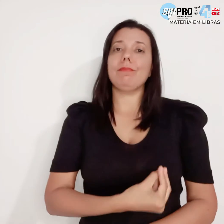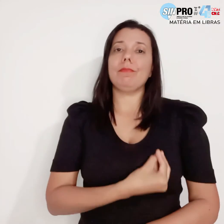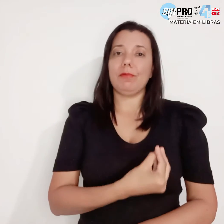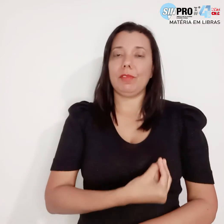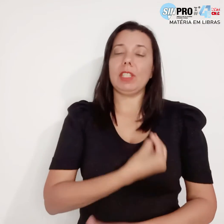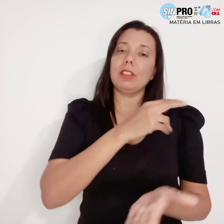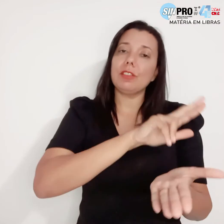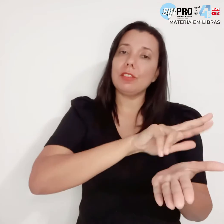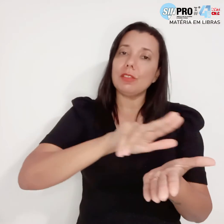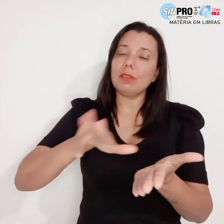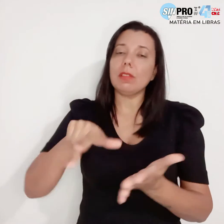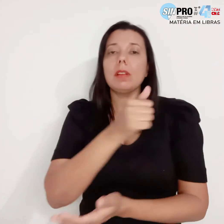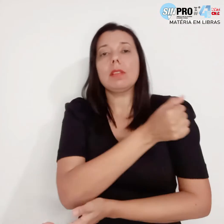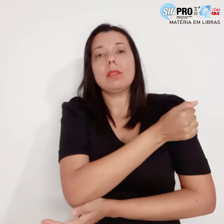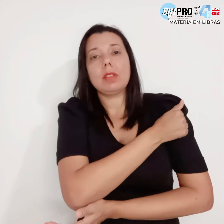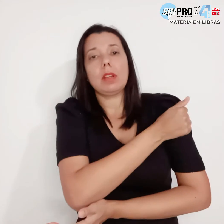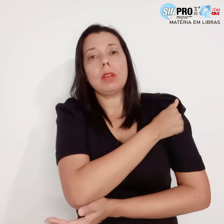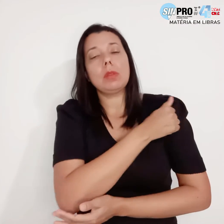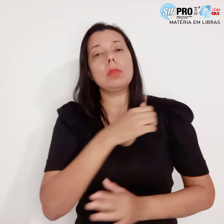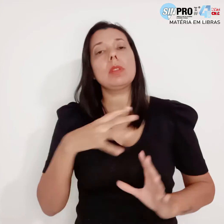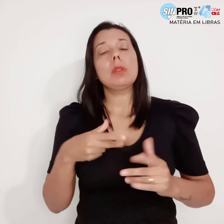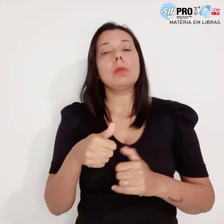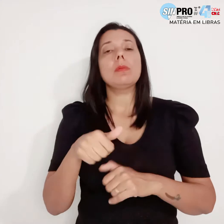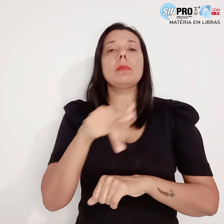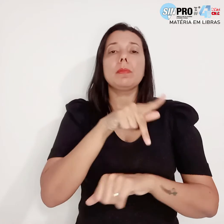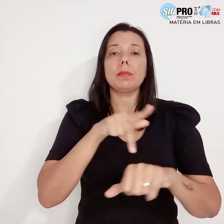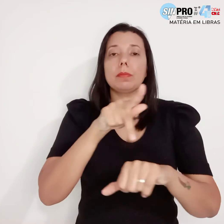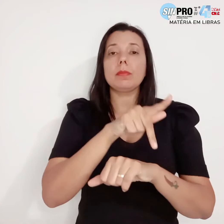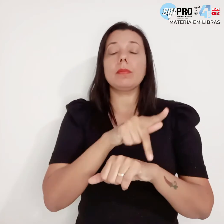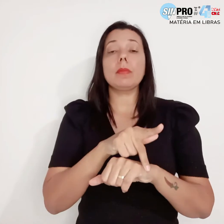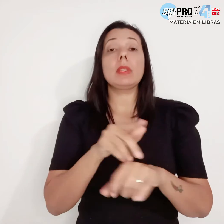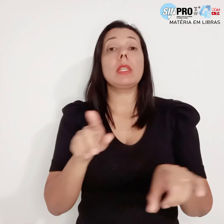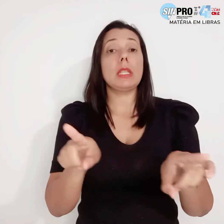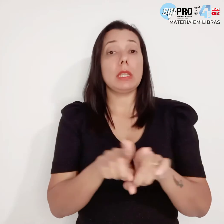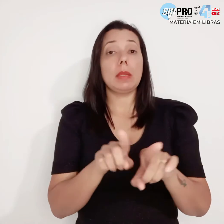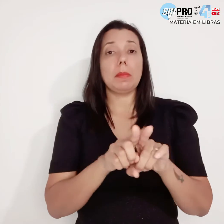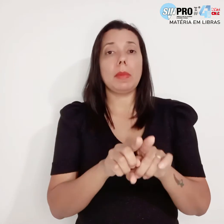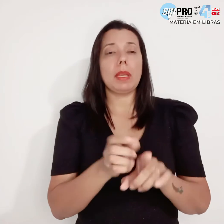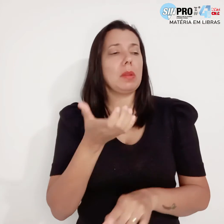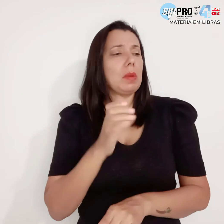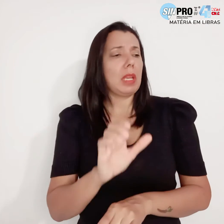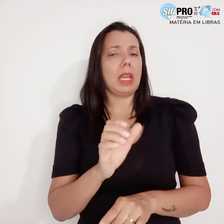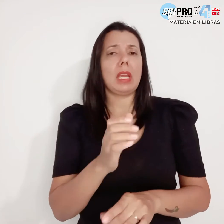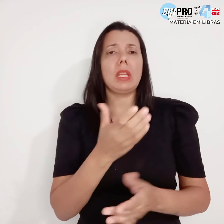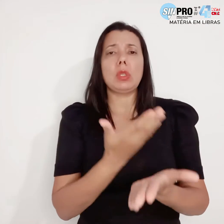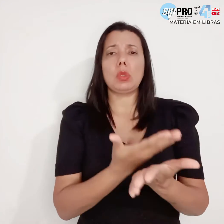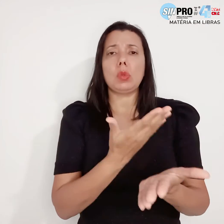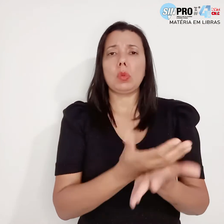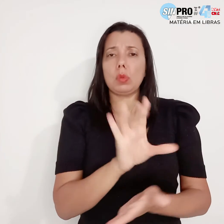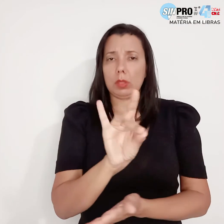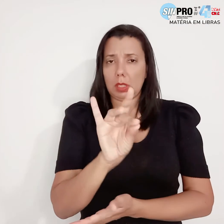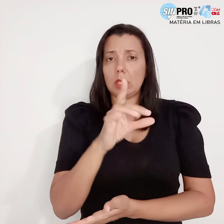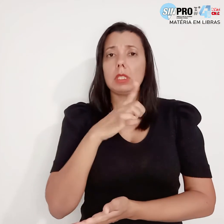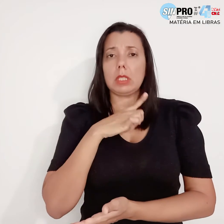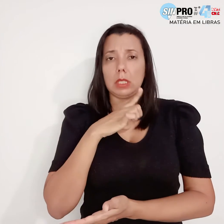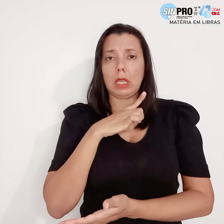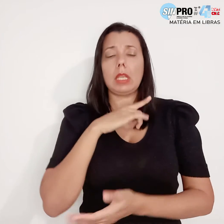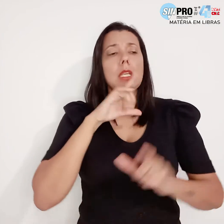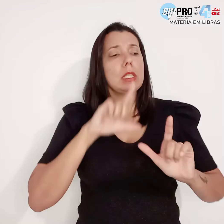de milhares de estudantes em todo o país. Além de negar estudos científicos que certificam